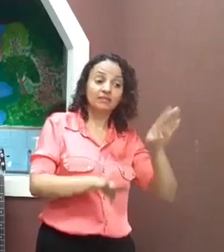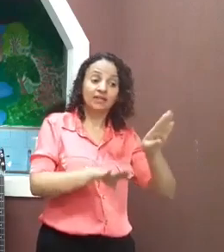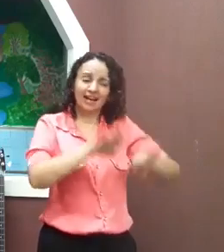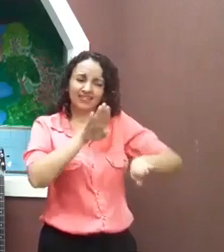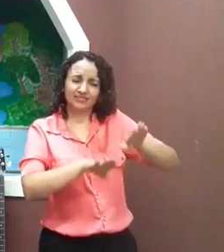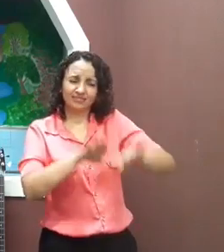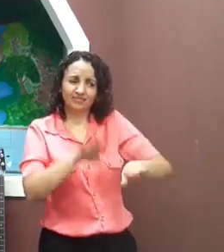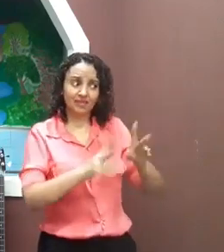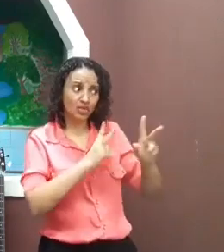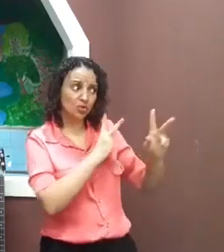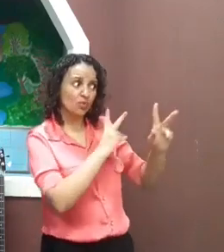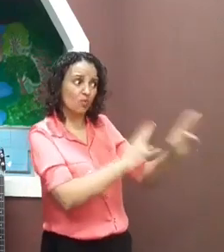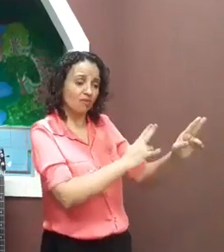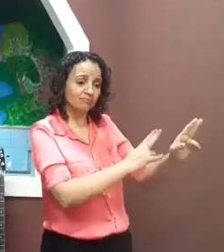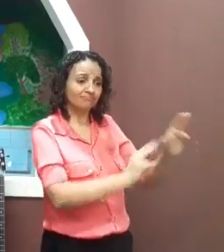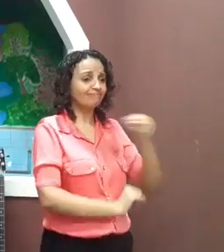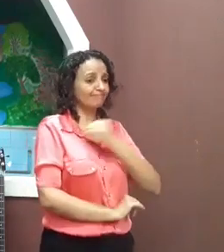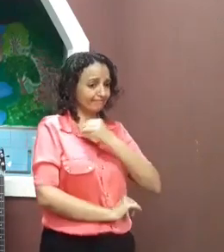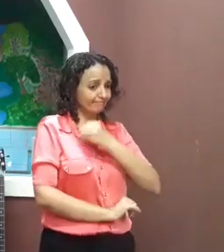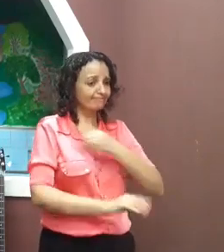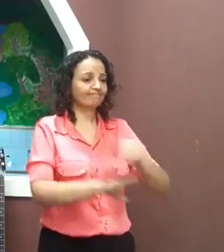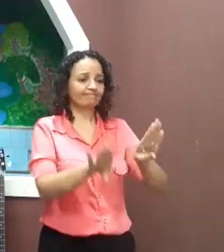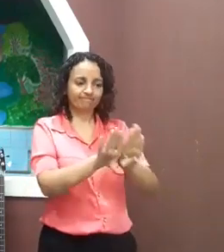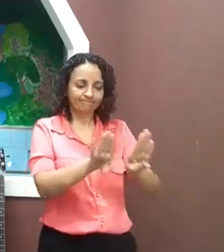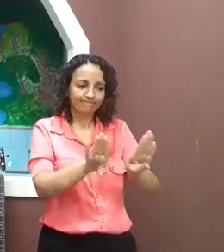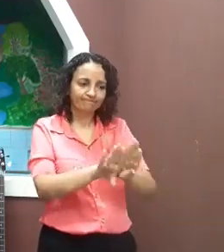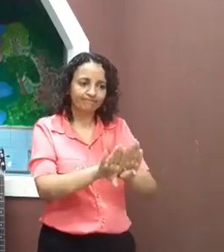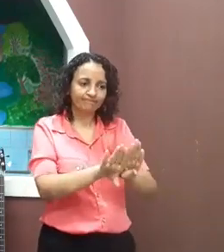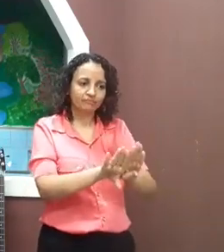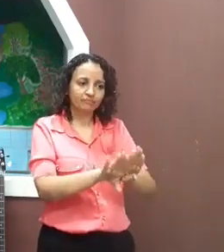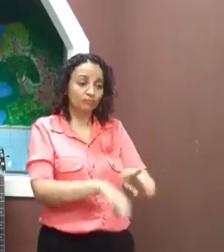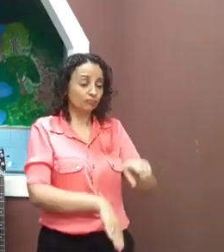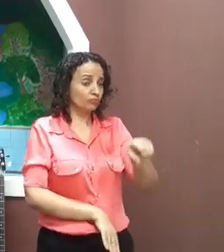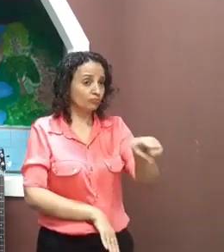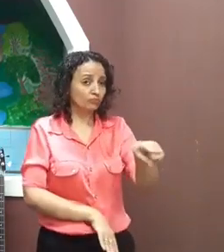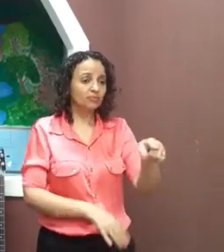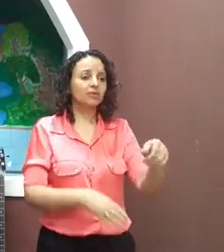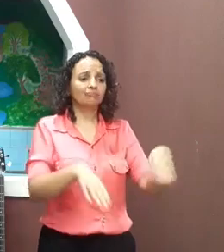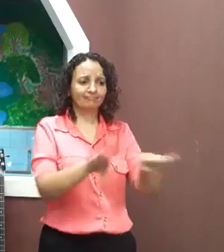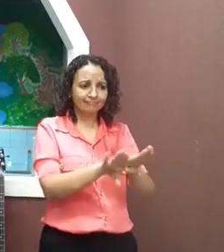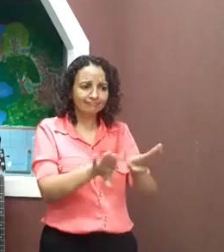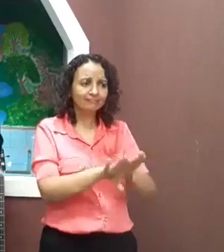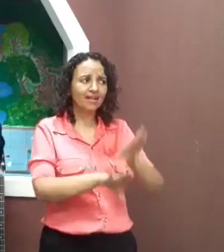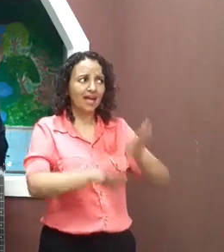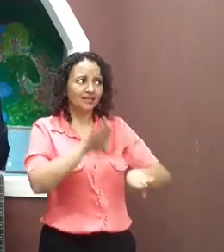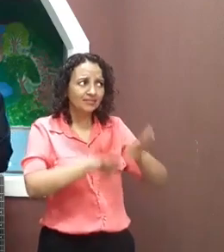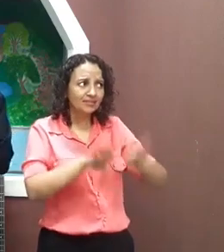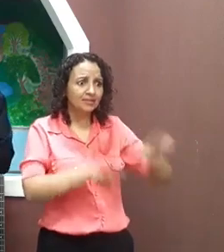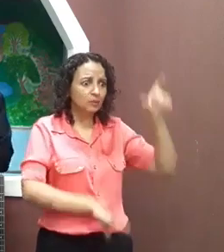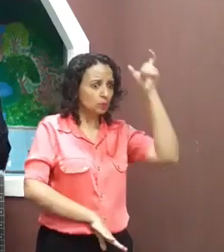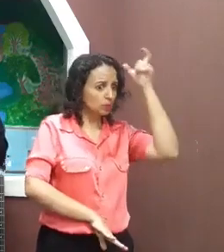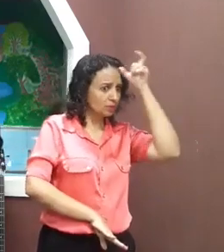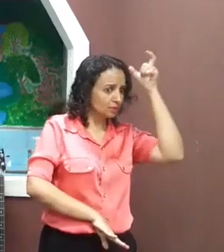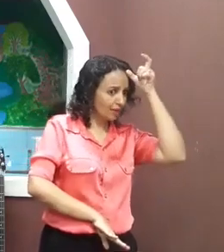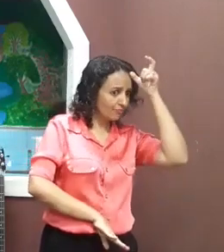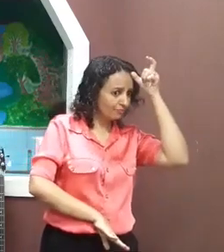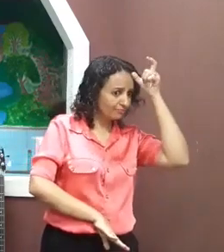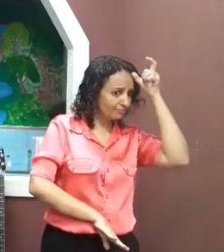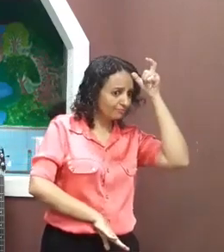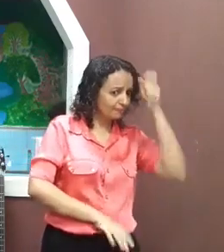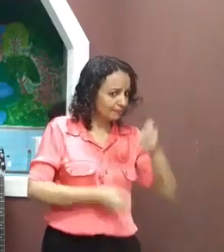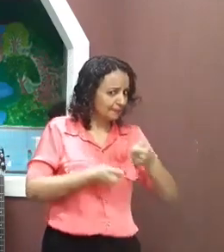numa situação daquela? Você não está imune à tentação. Então você precisa estar na